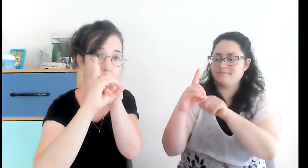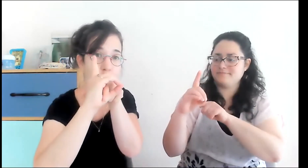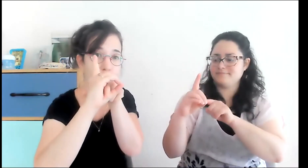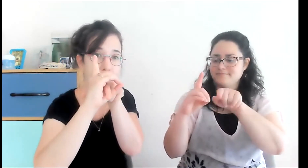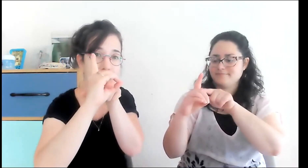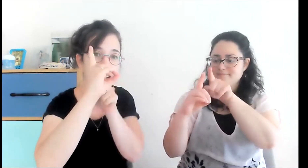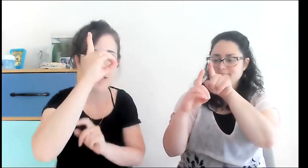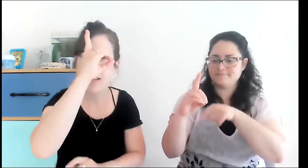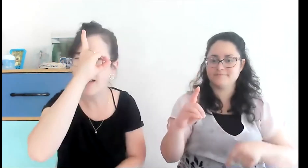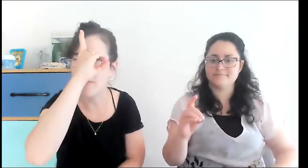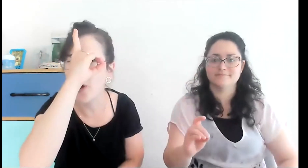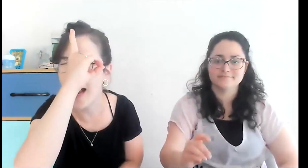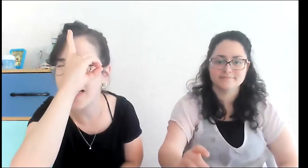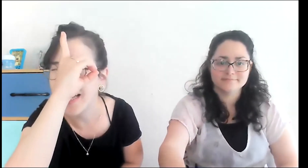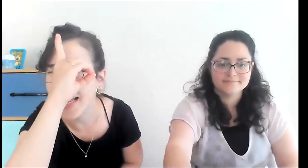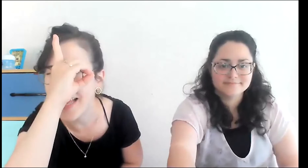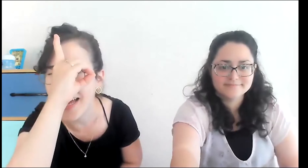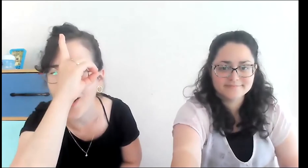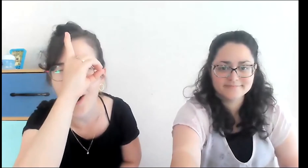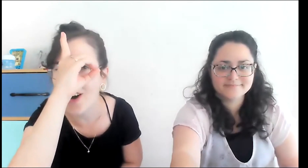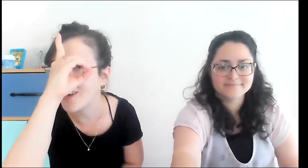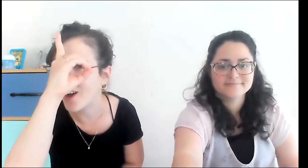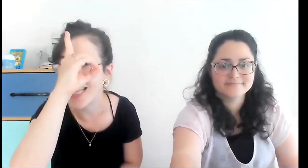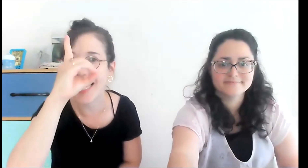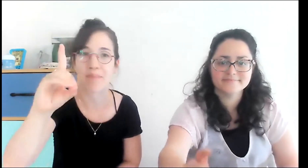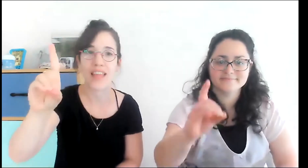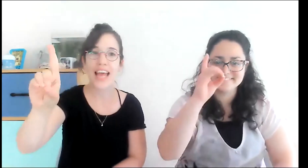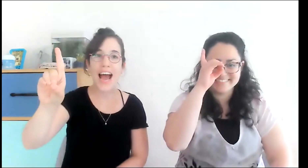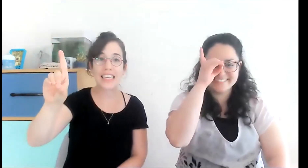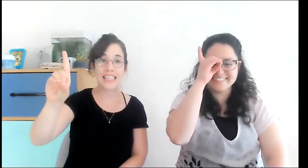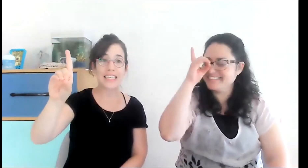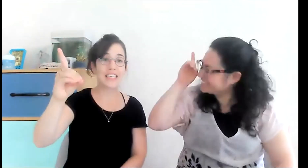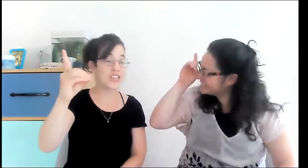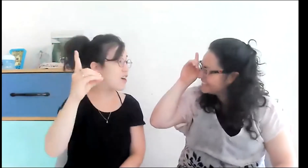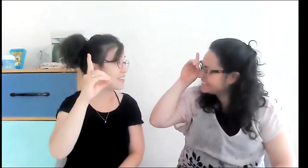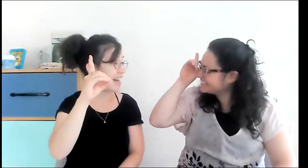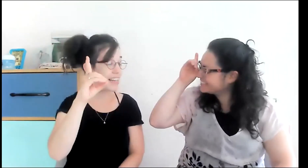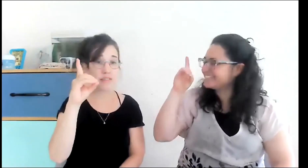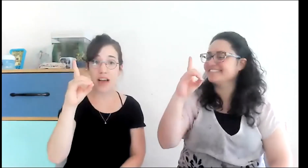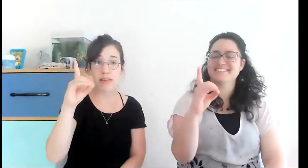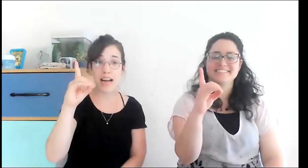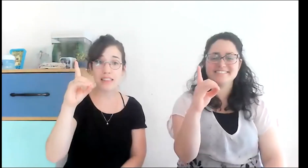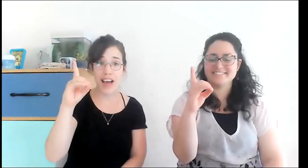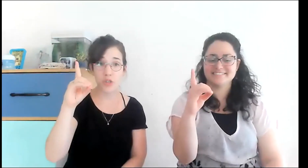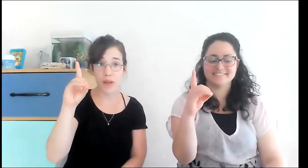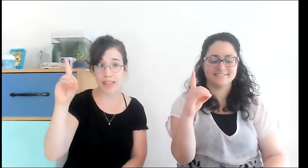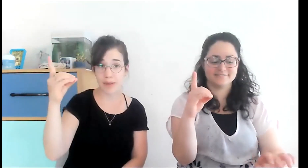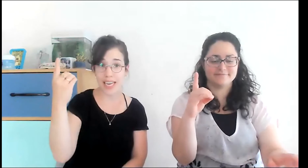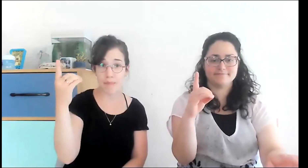החור באמצע? אני אפילו יכולה להסתכל דרך החור ולראות אתכם. אז זה האות ד', והמילה דבש באמת מתחילה באות